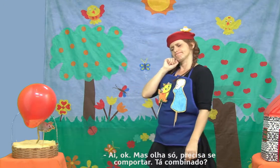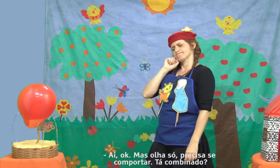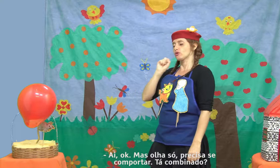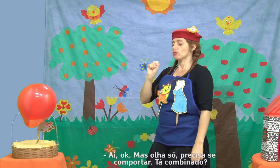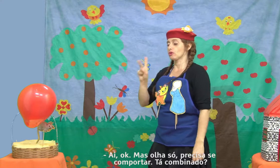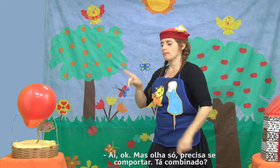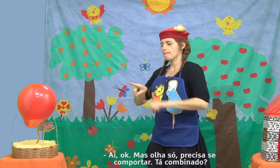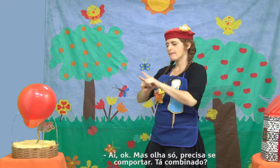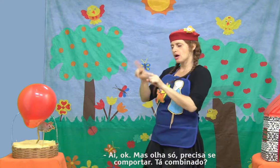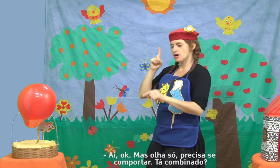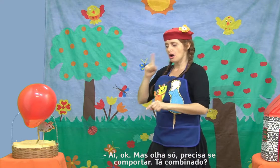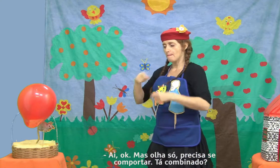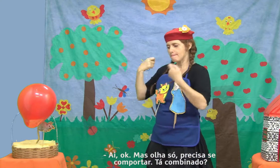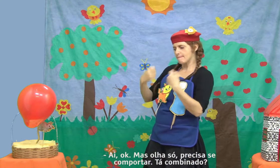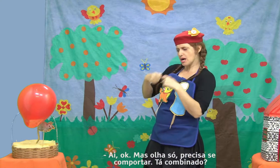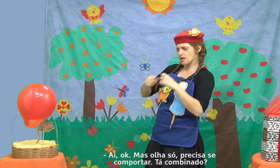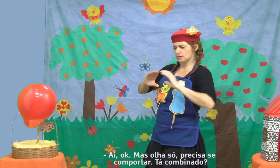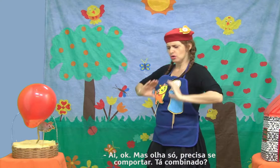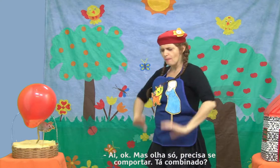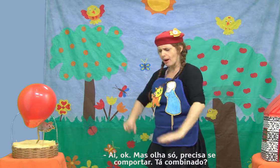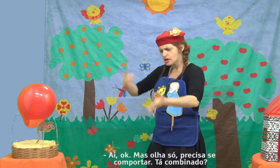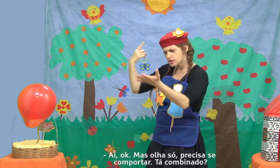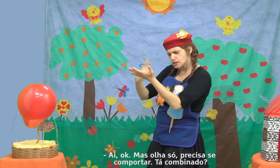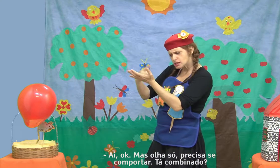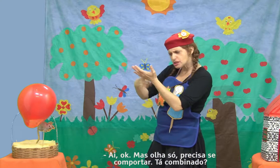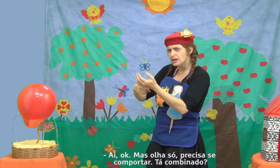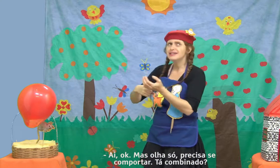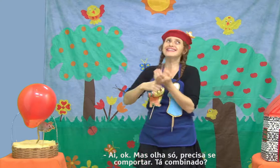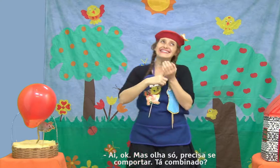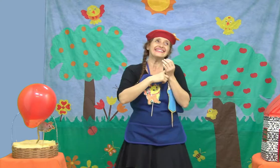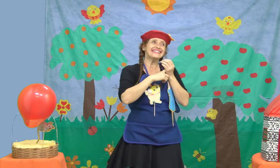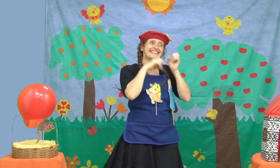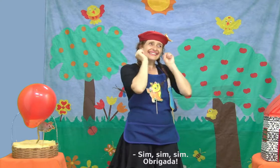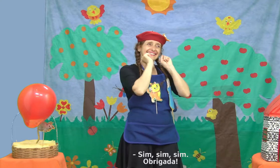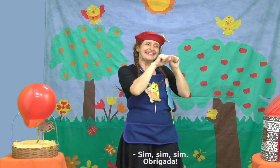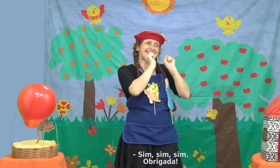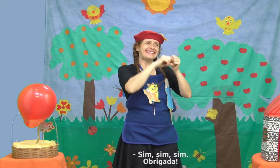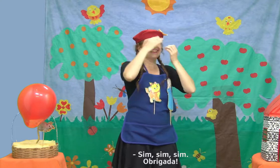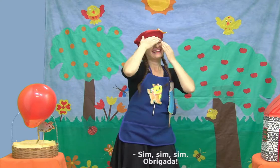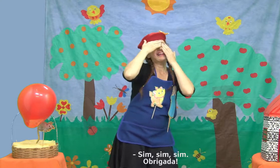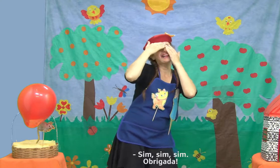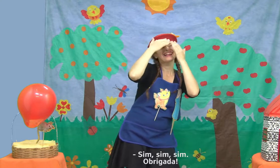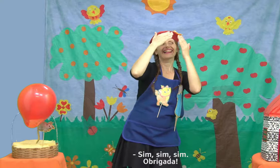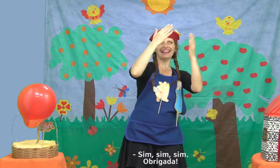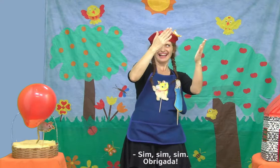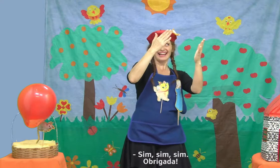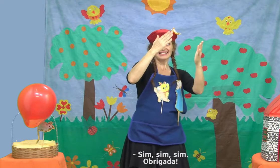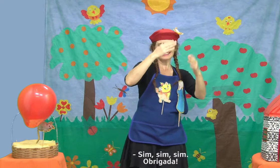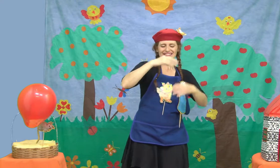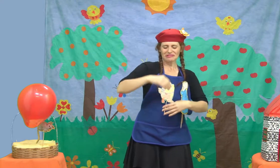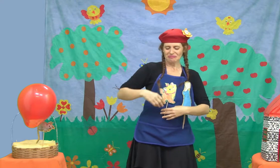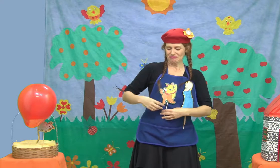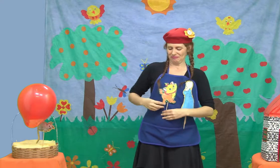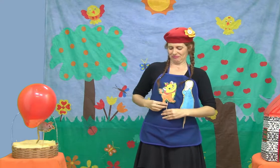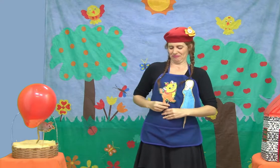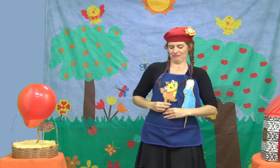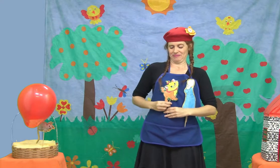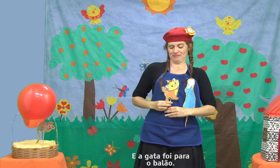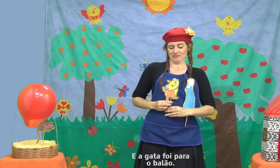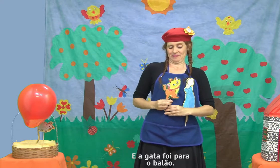ok mas olha só precisa se comportar combinados em sinhá brigada ea